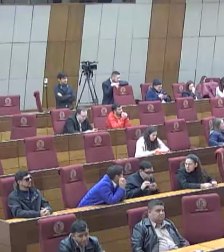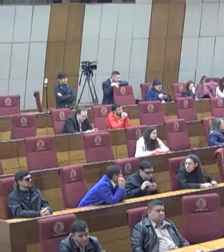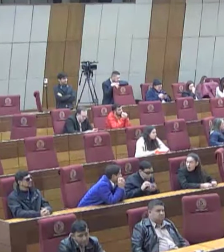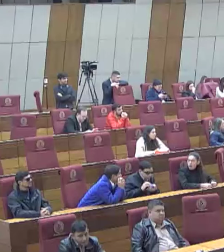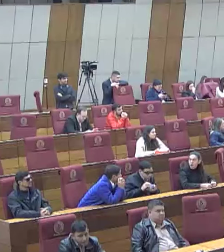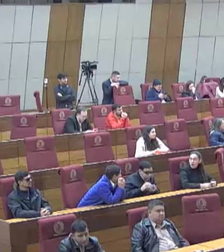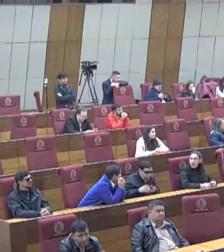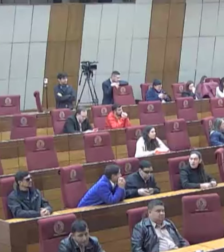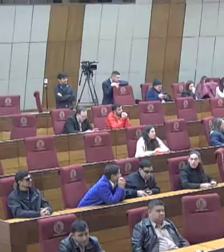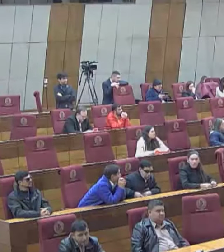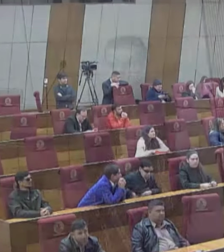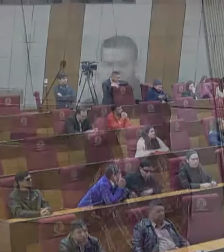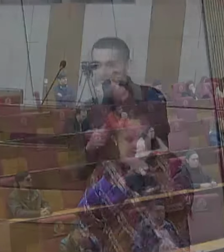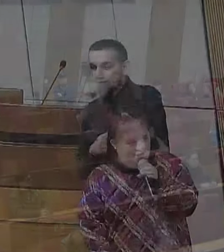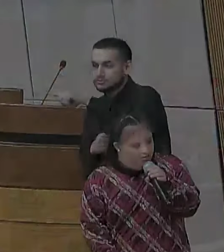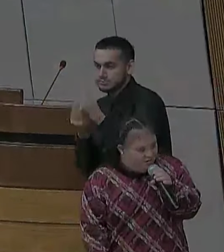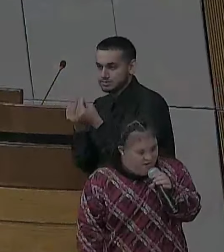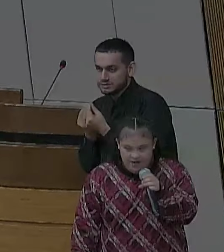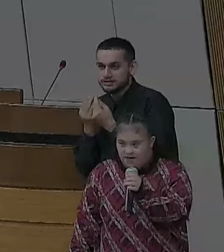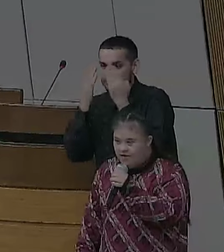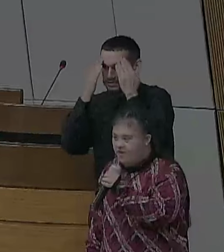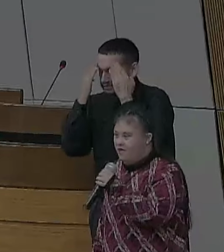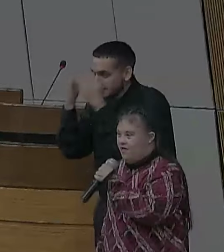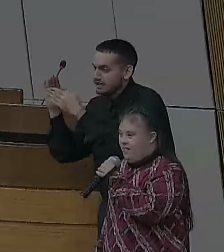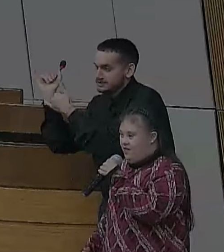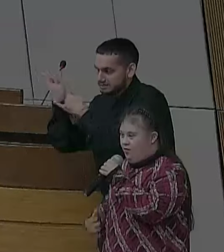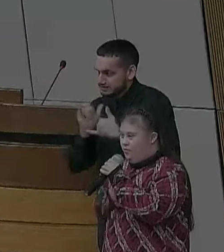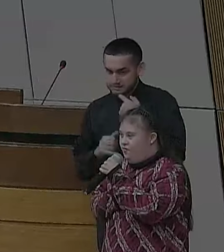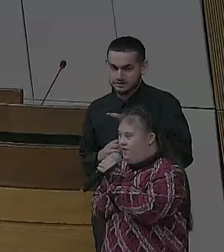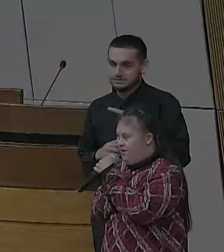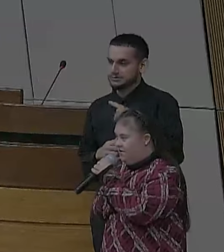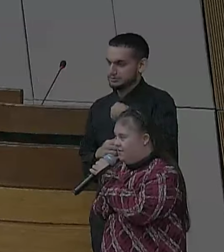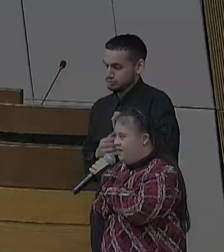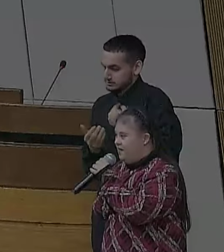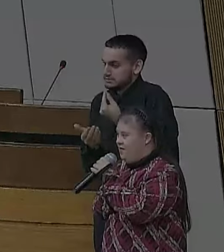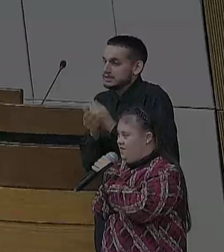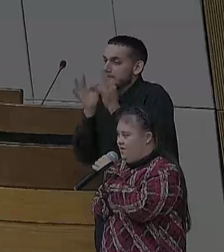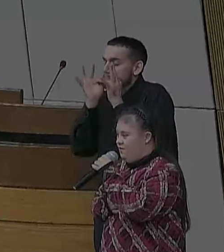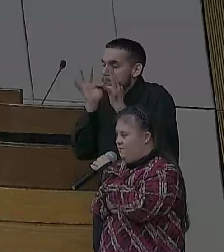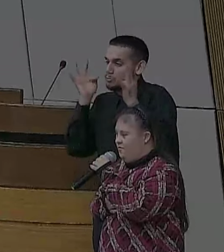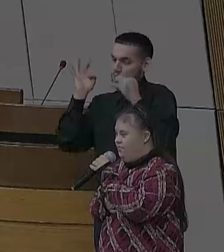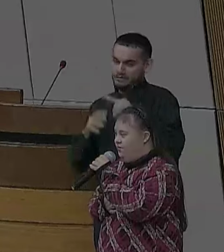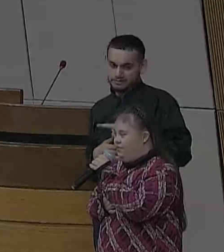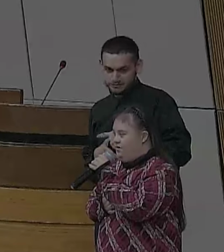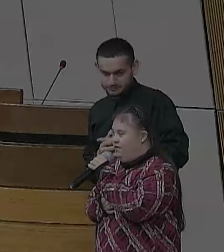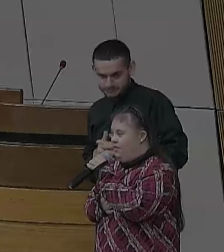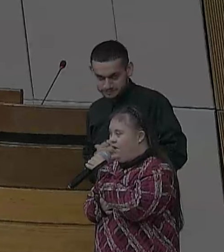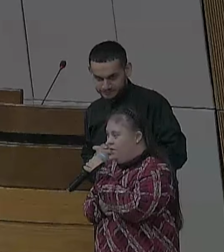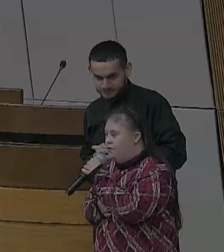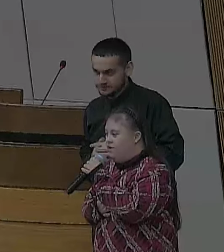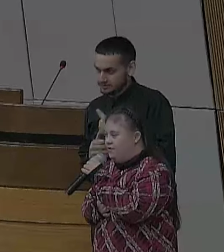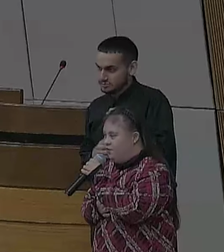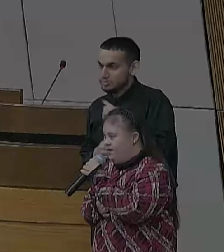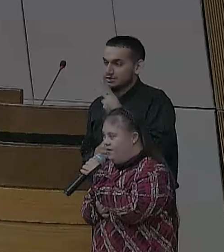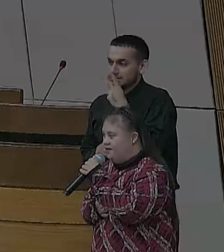Buen día a toda la gente. Gracias a la señora estar aquí. Estoy muy feliz con